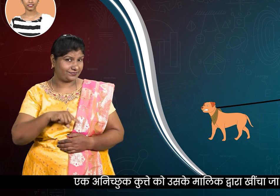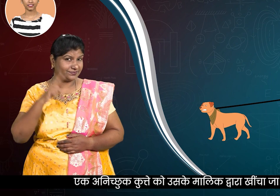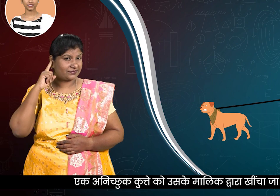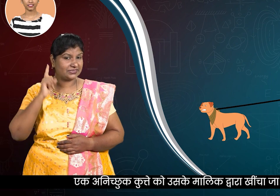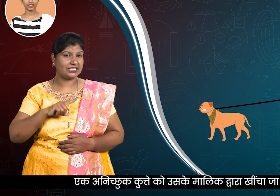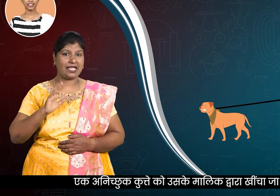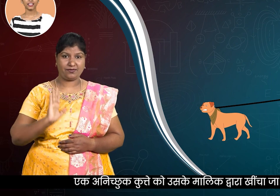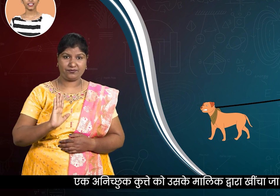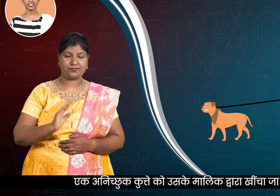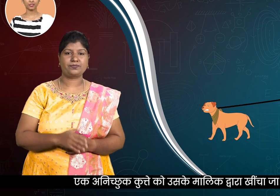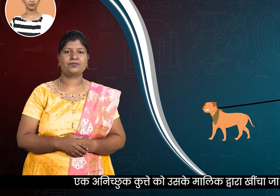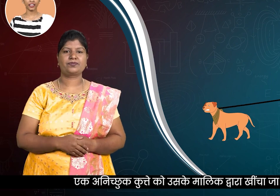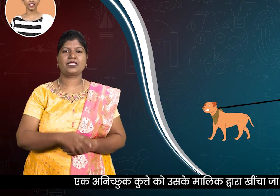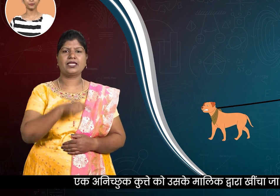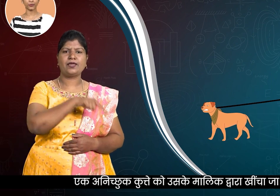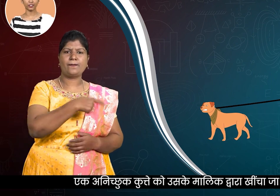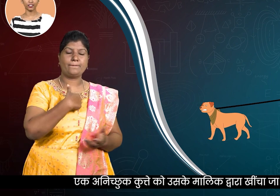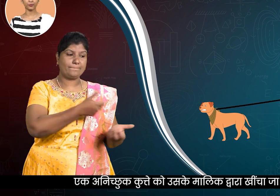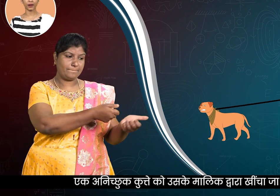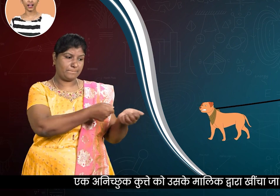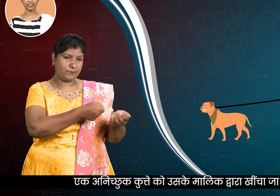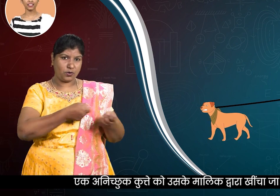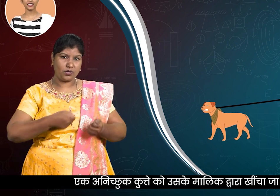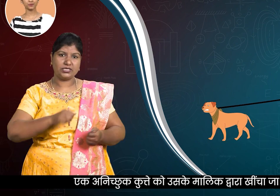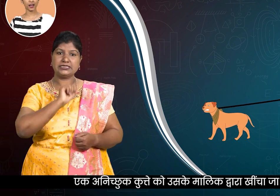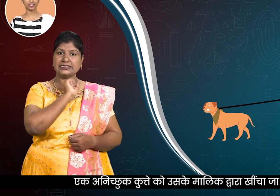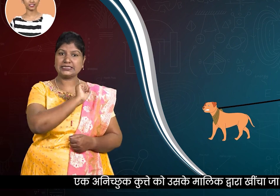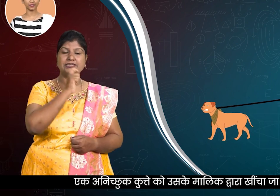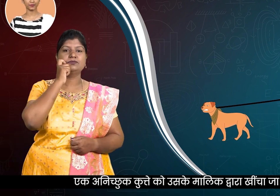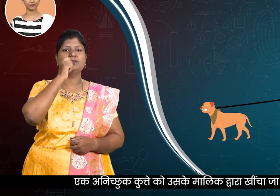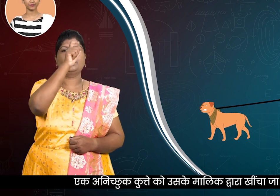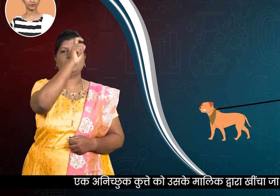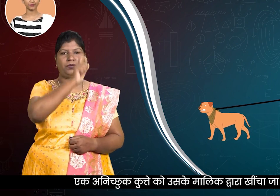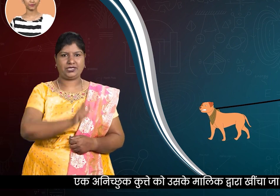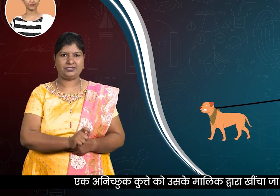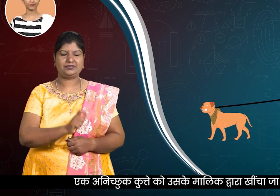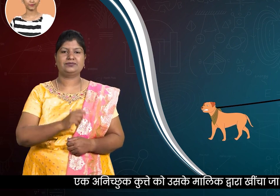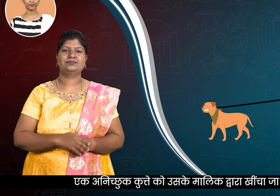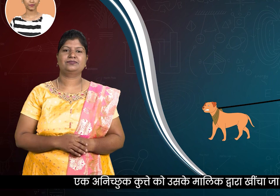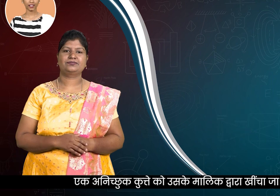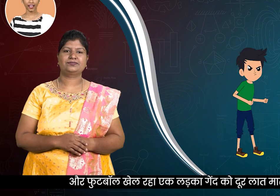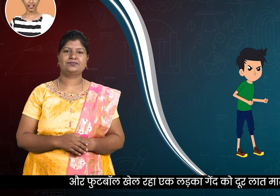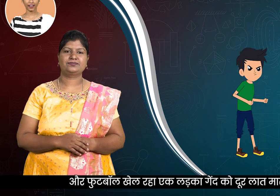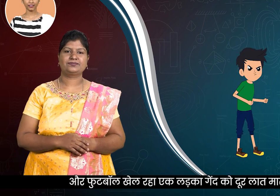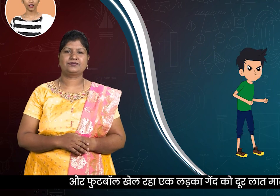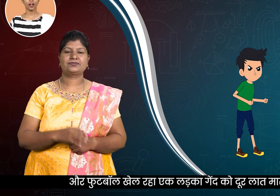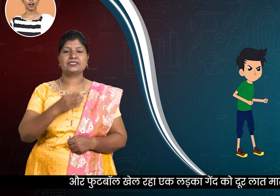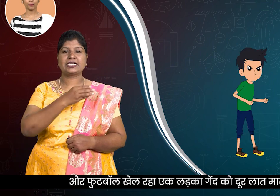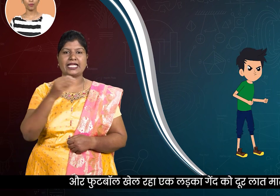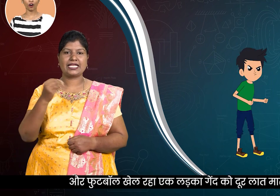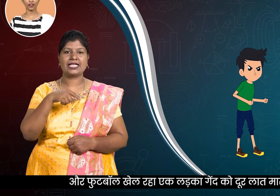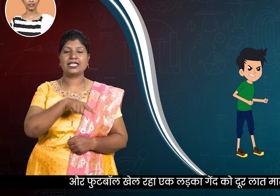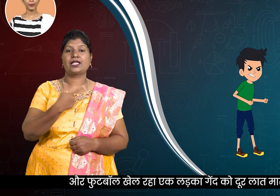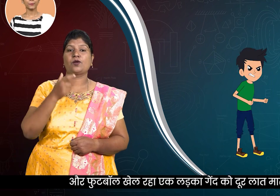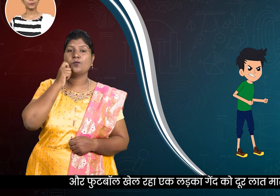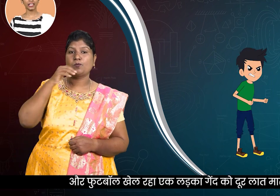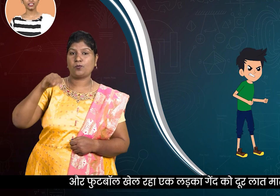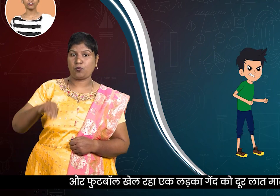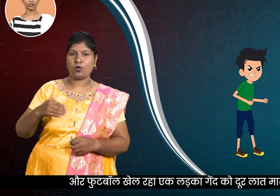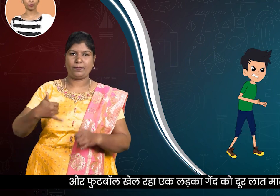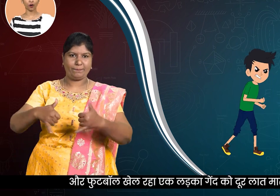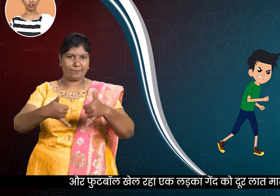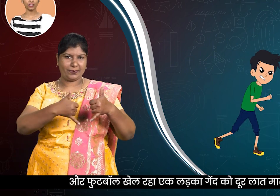उसके मालिक द्वारा खींचा जा रहा है। और फुटबॉल खेल रहा एक